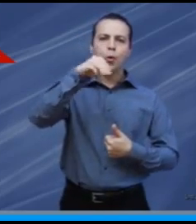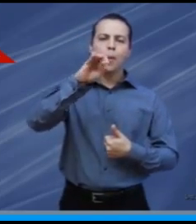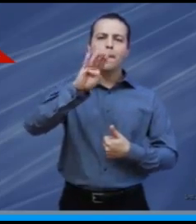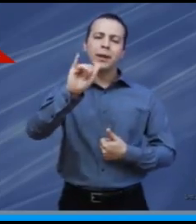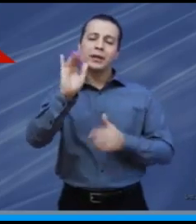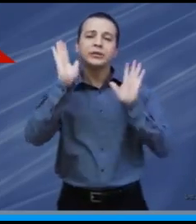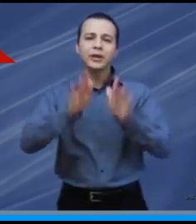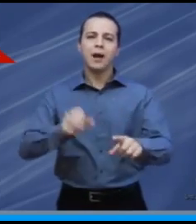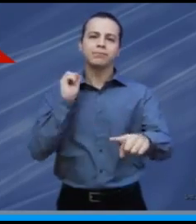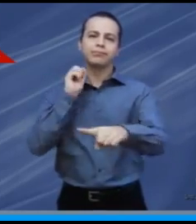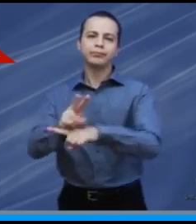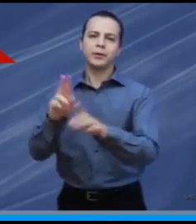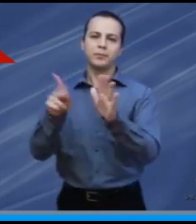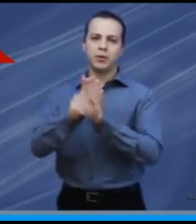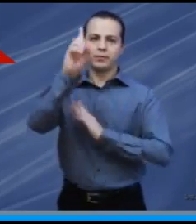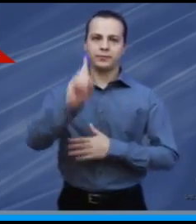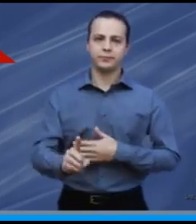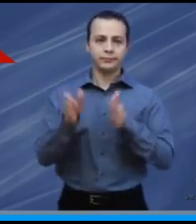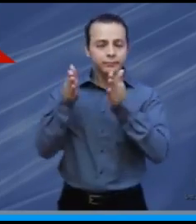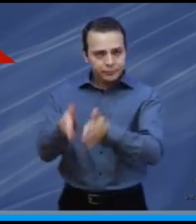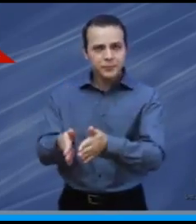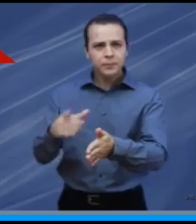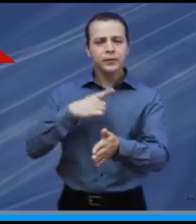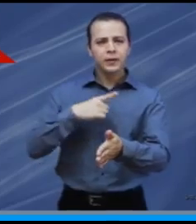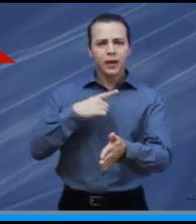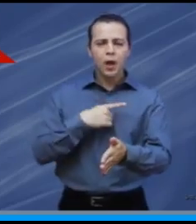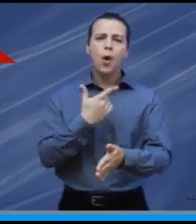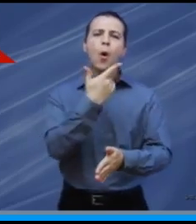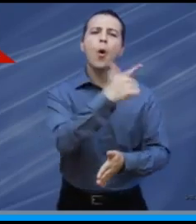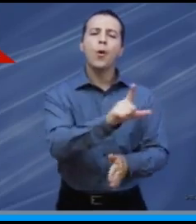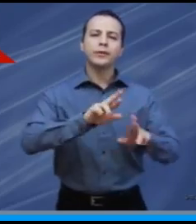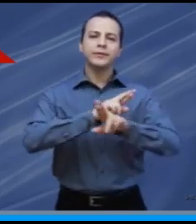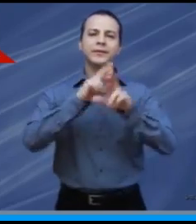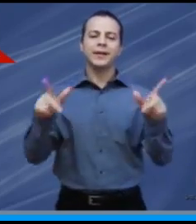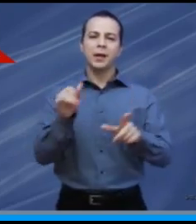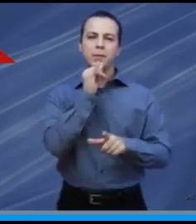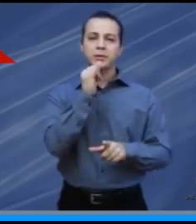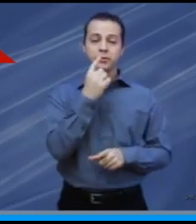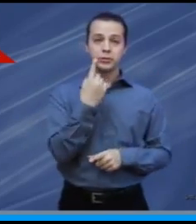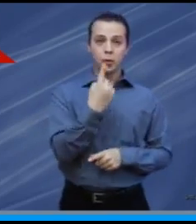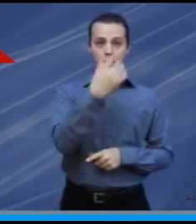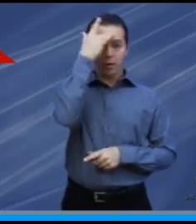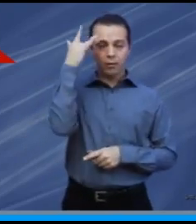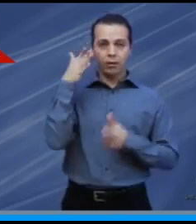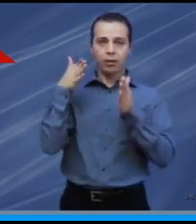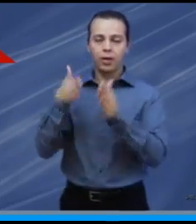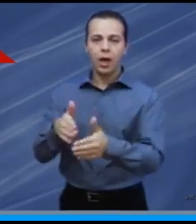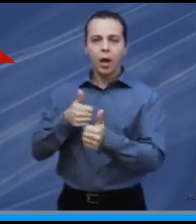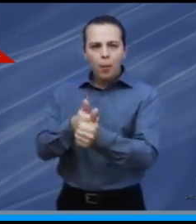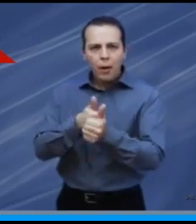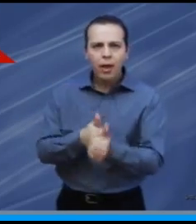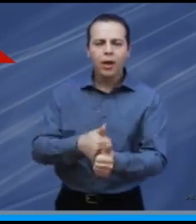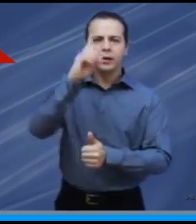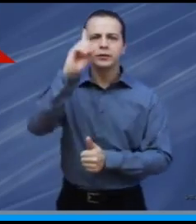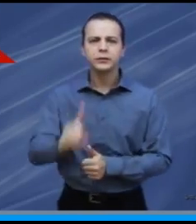um espaço reservado para pessoas com deficiência, que ao contrário de muitos lugares que você só pode entrar com o seu acompanhante lá,